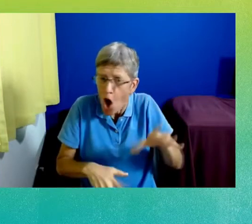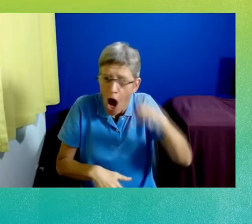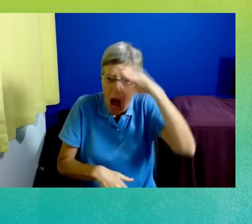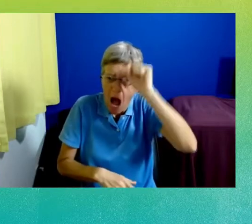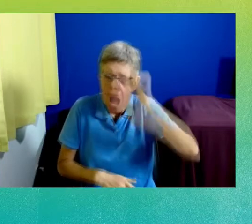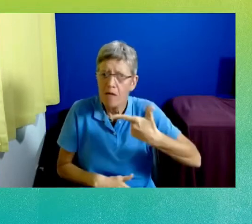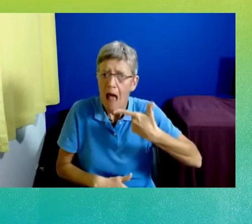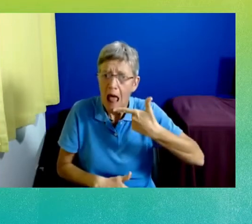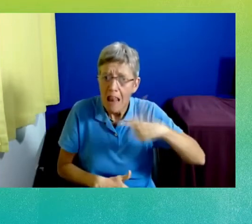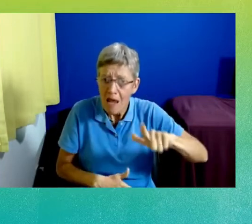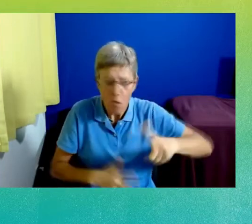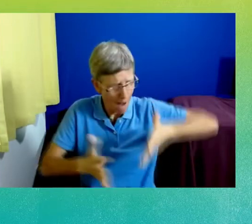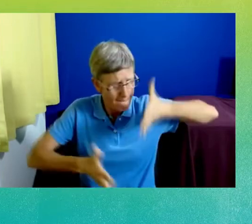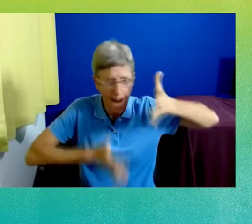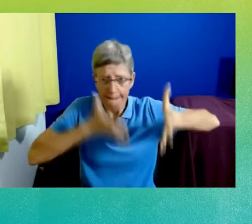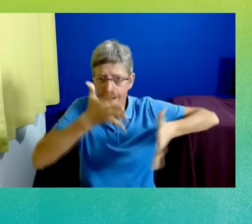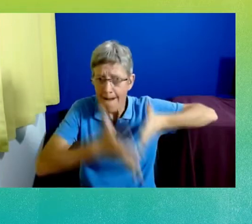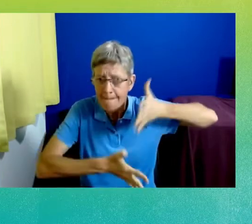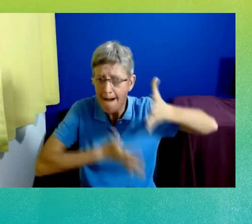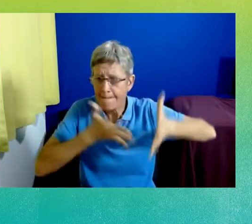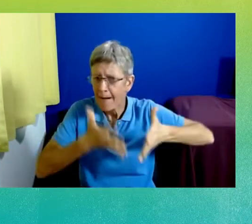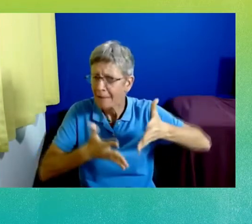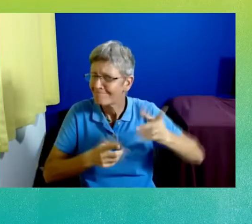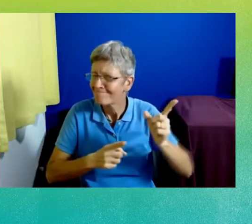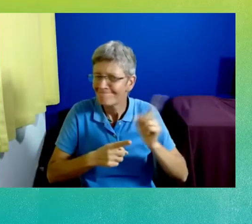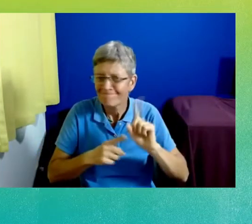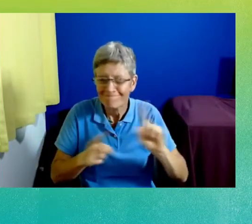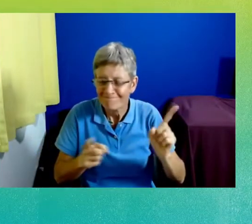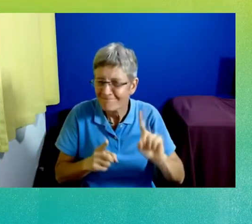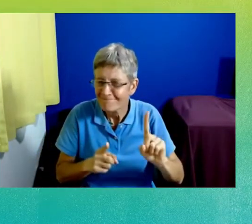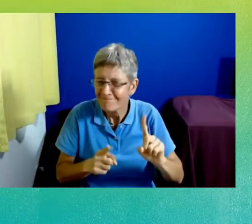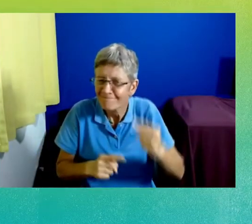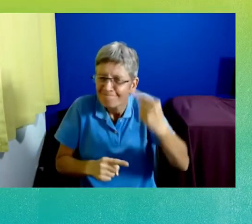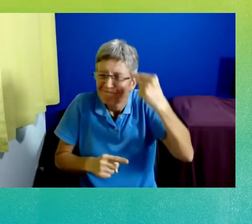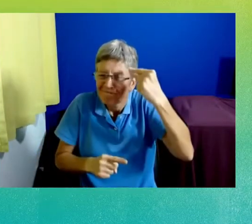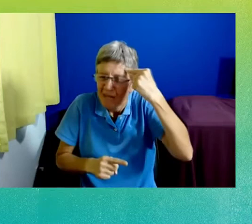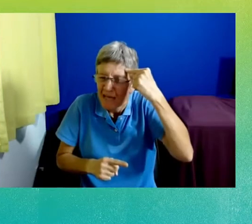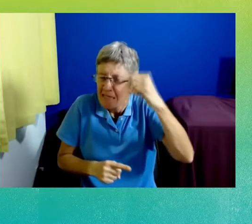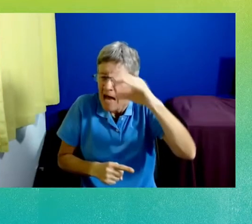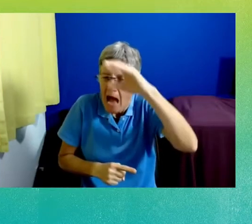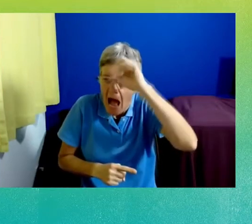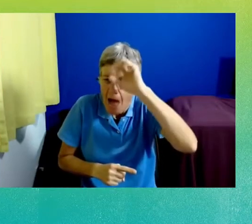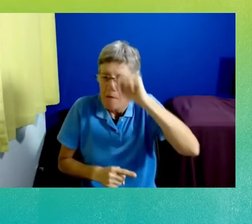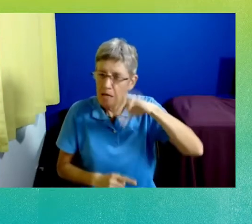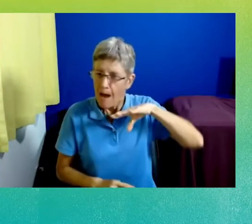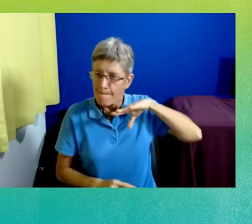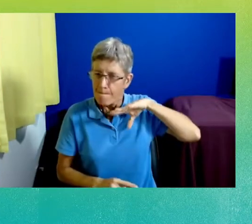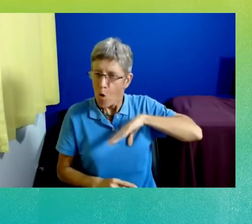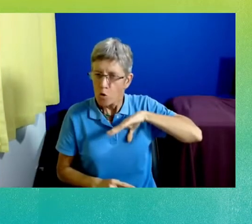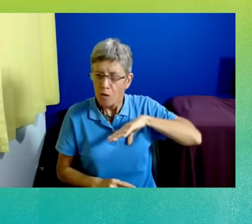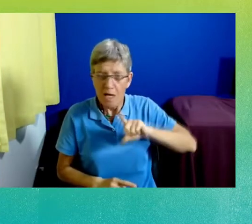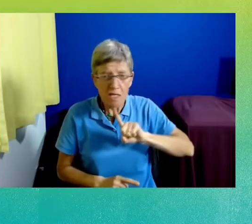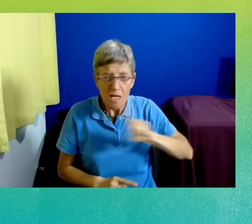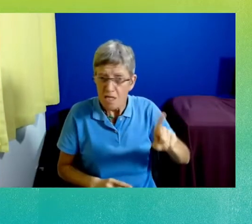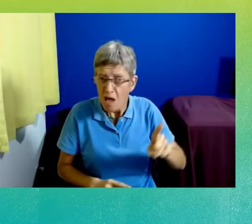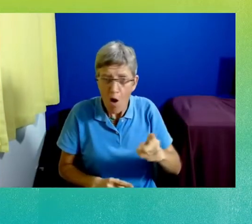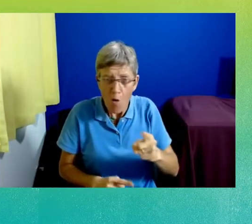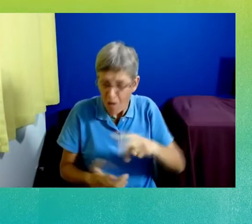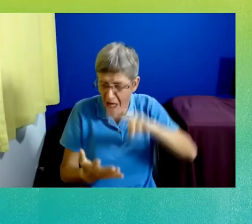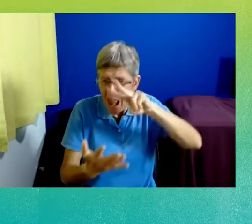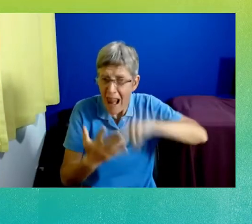Libras, que a partir disso já aprendeu a língua, já está o suficiente, já é o